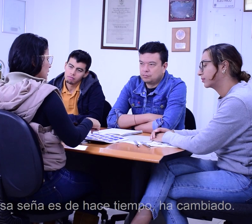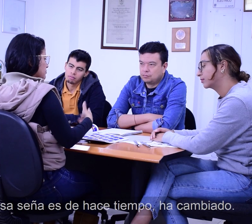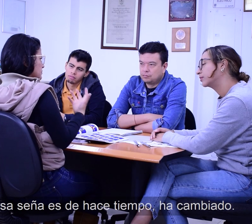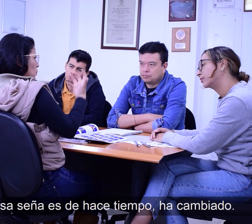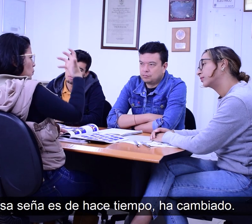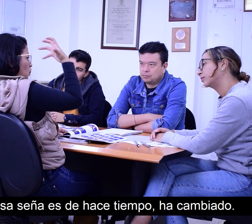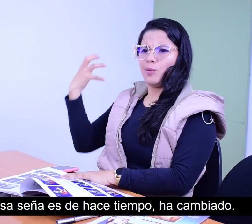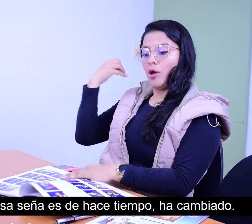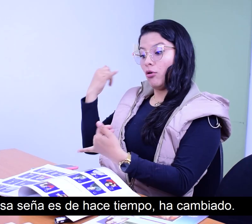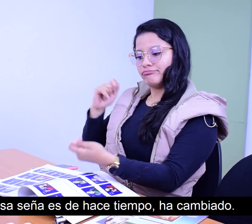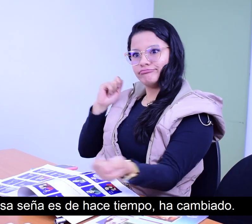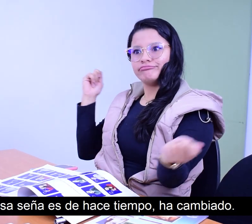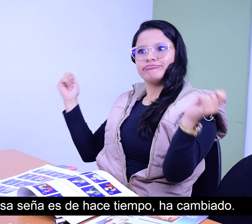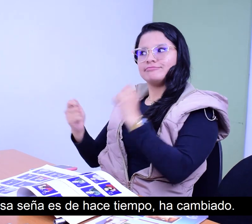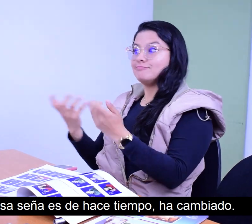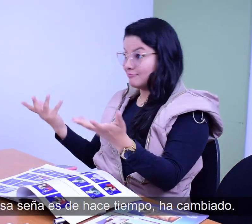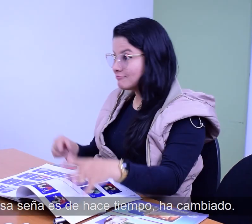Esa seña es de hace tiempo, ha cambiado